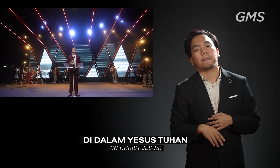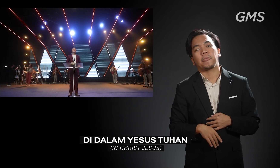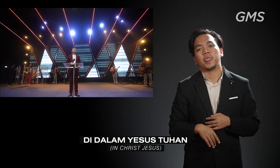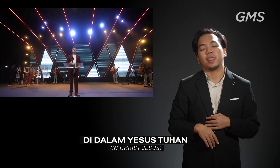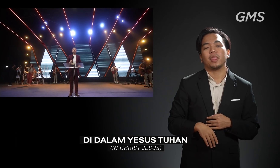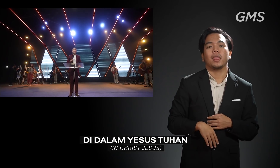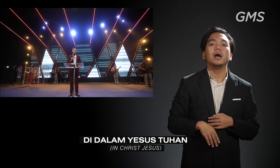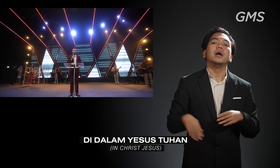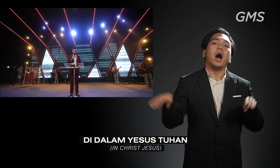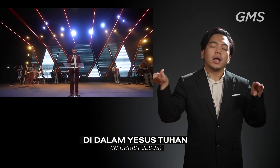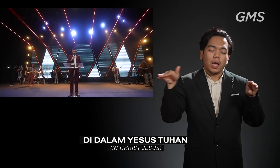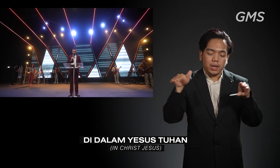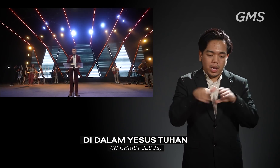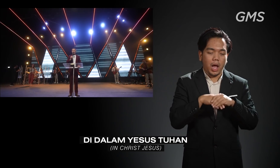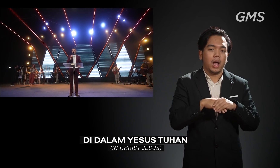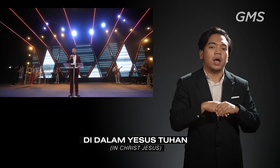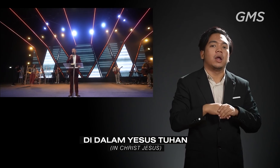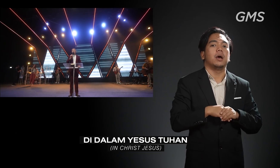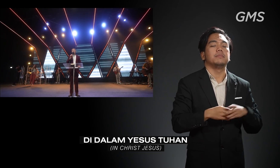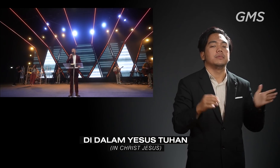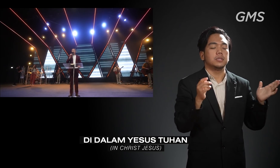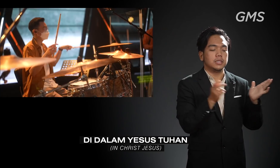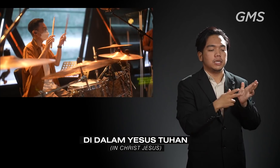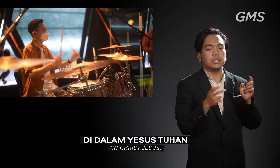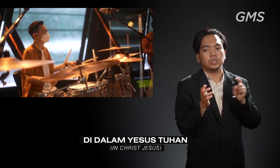Tuhan. Di dalam